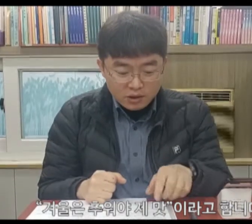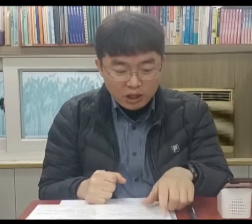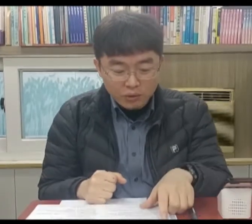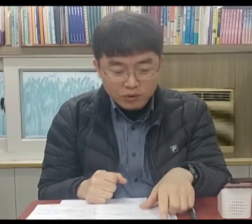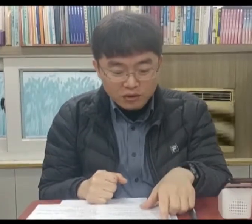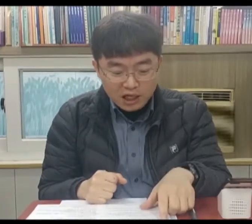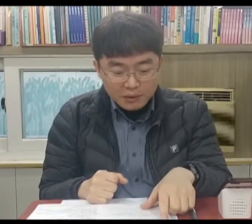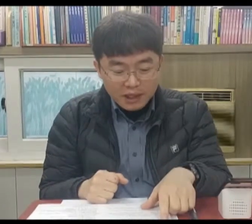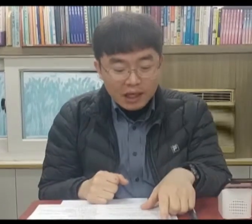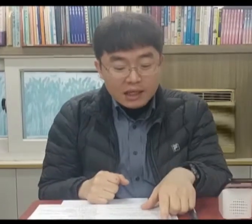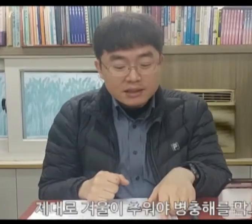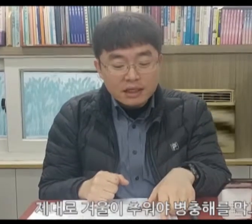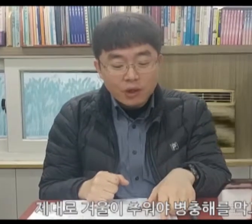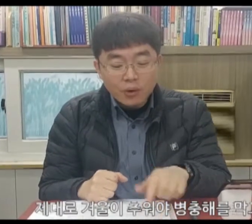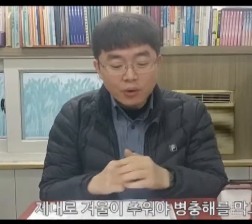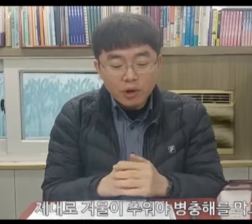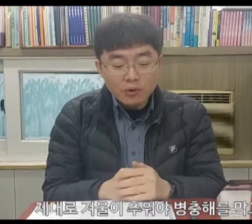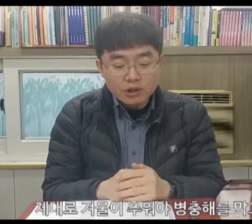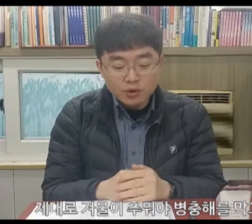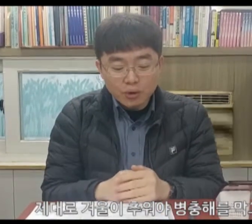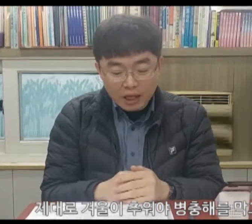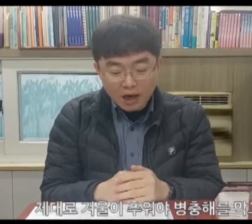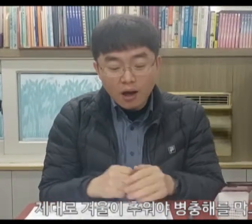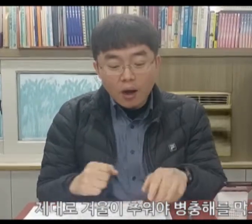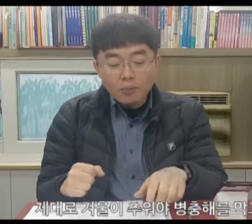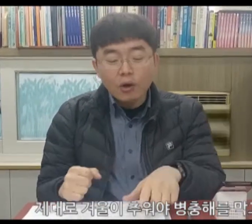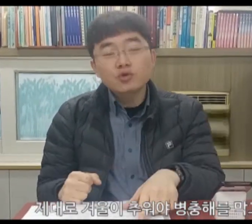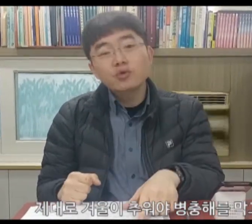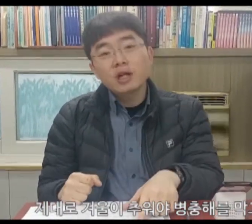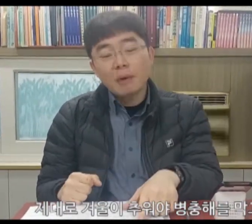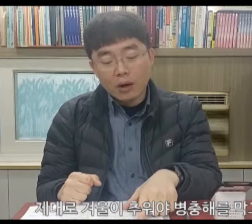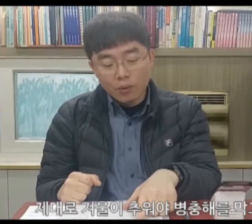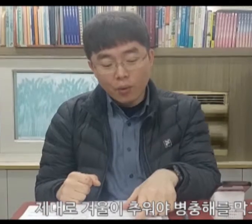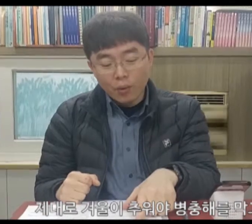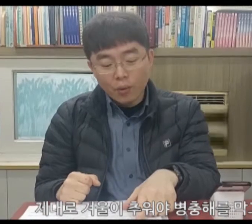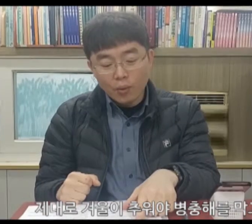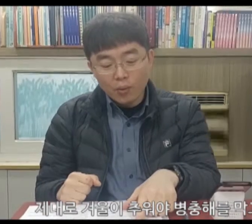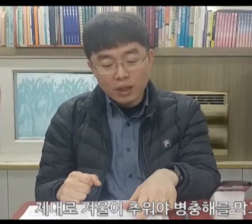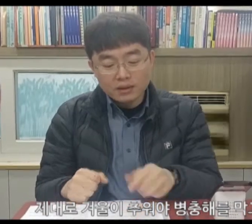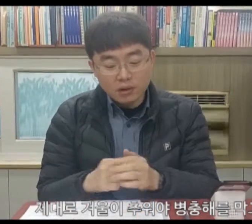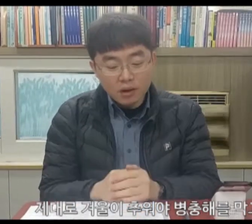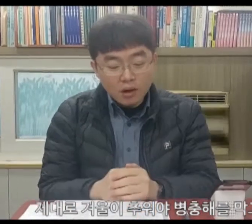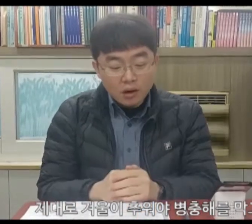그리고 나오죠. 그 다음에 제대로 겨울이 추워야 병충해를 막고 그래서